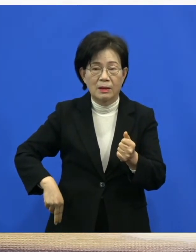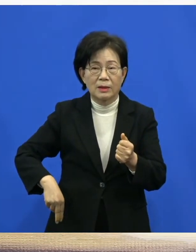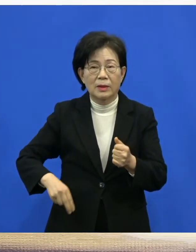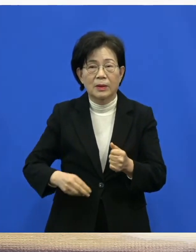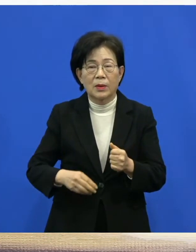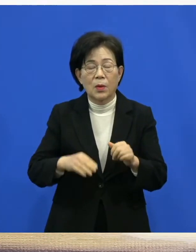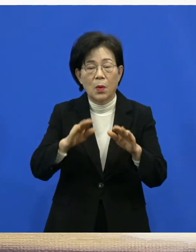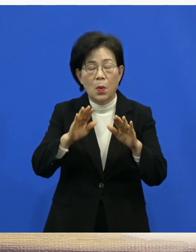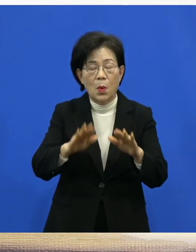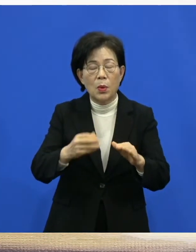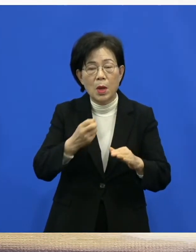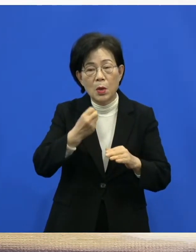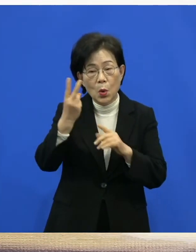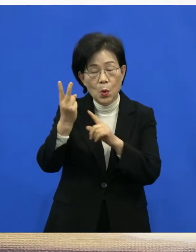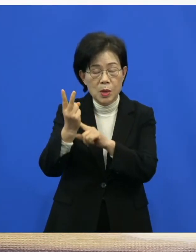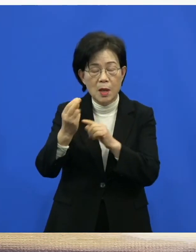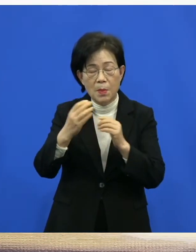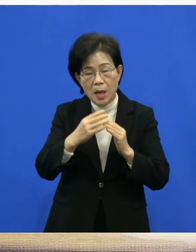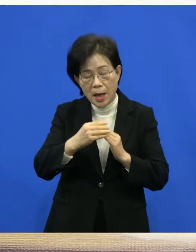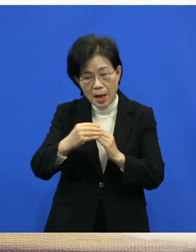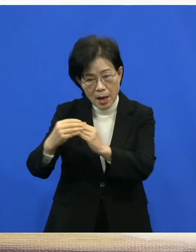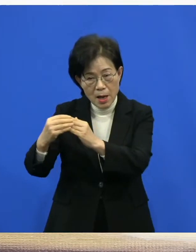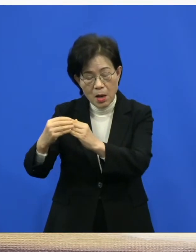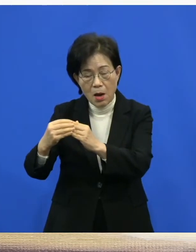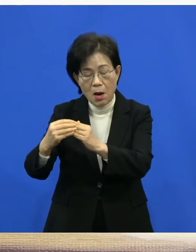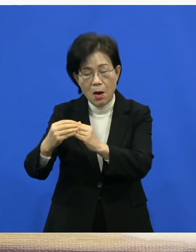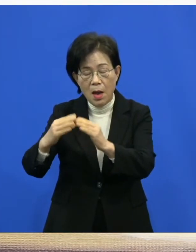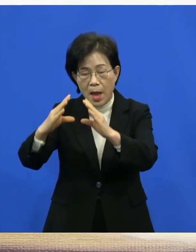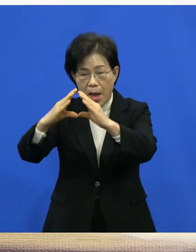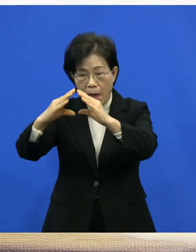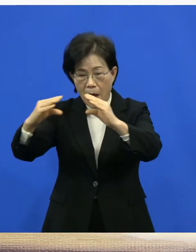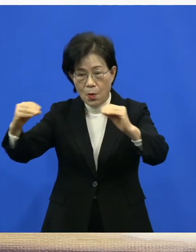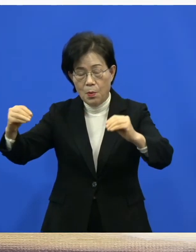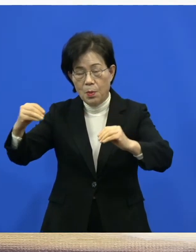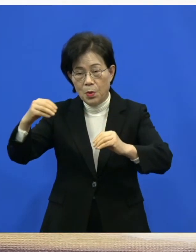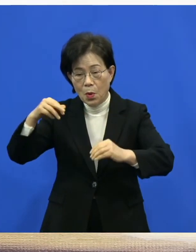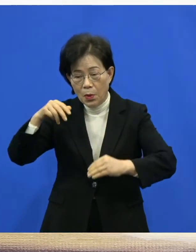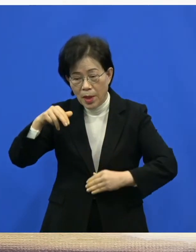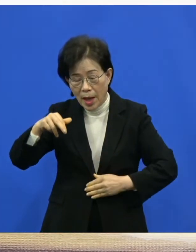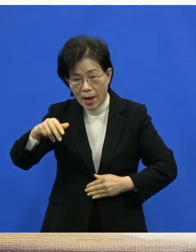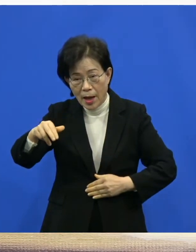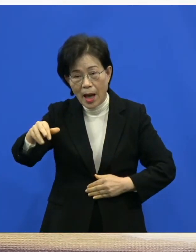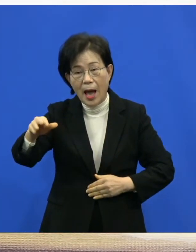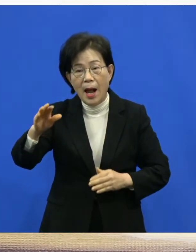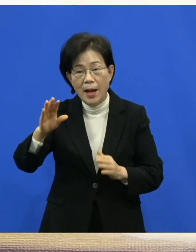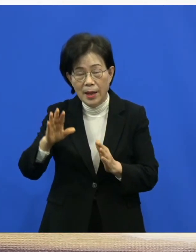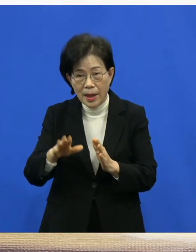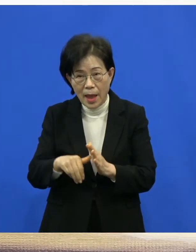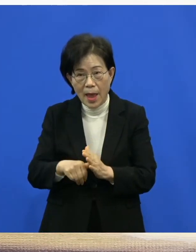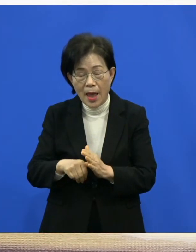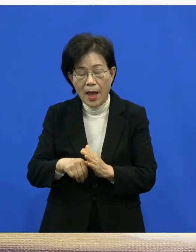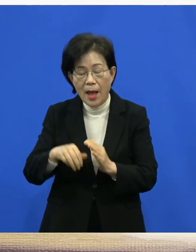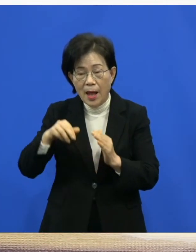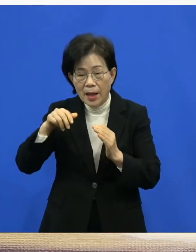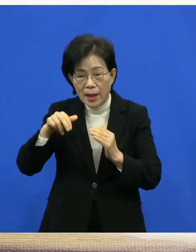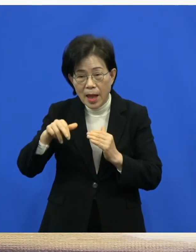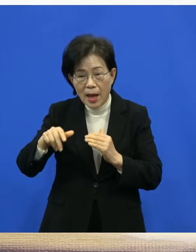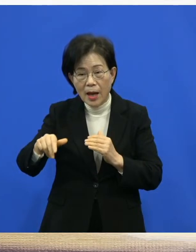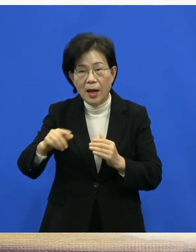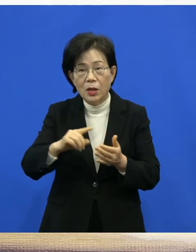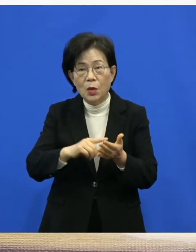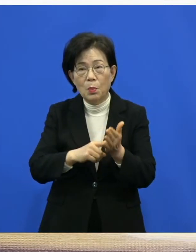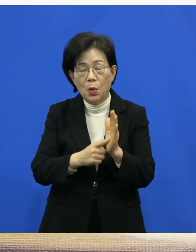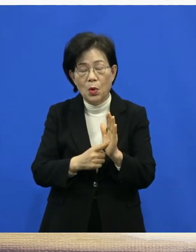자, 오늘 요셉이 이끌려 애굽으로 내려가매, 자, 애굽으로 내려갔다는 이 표현은